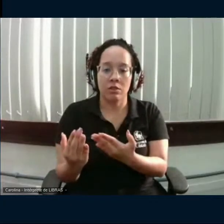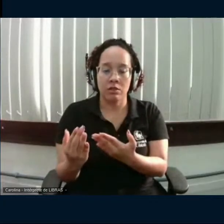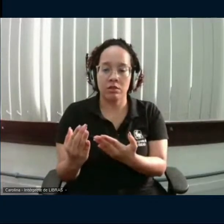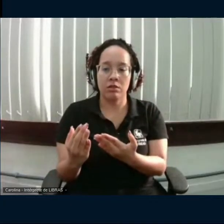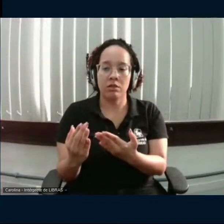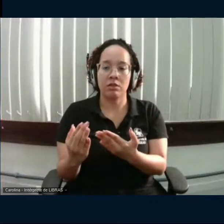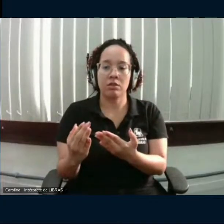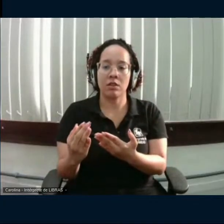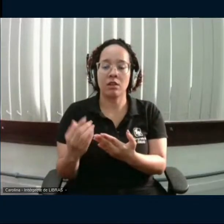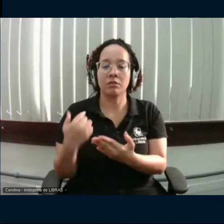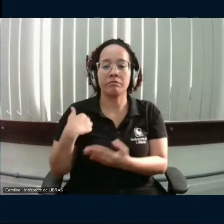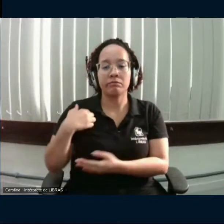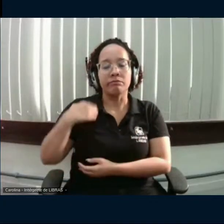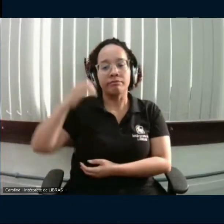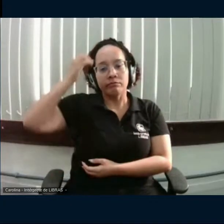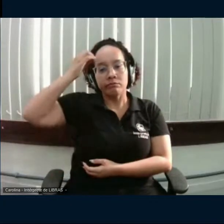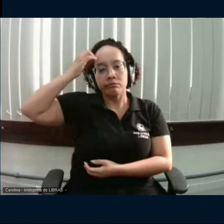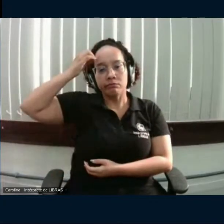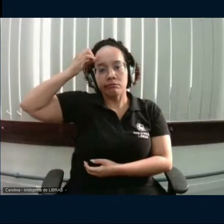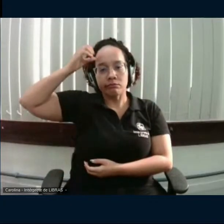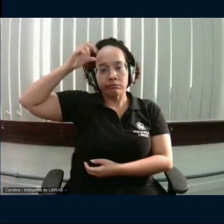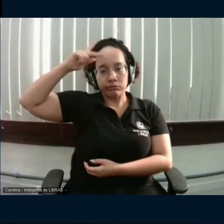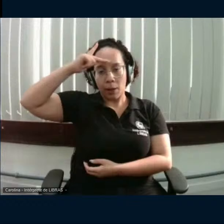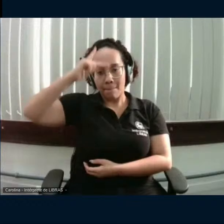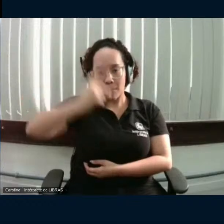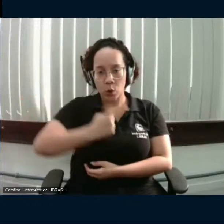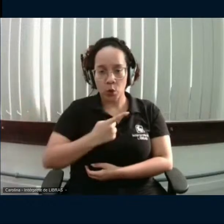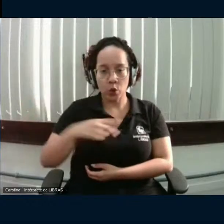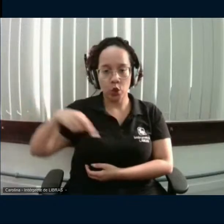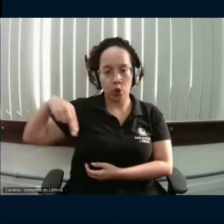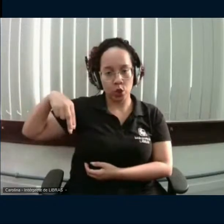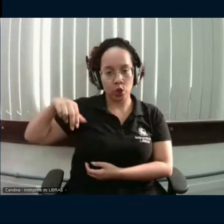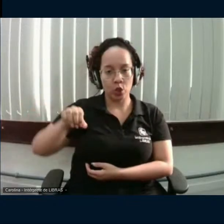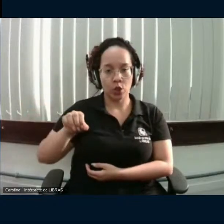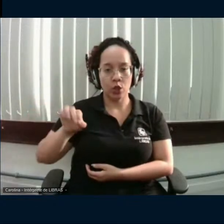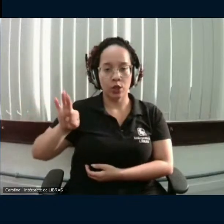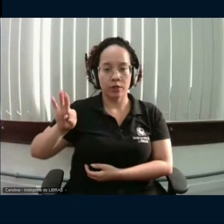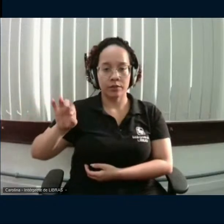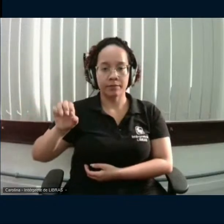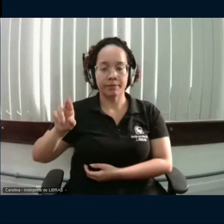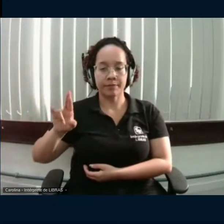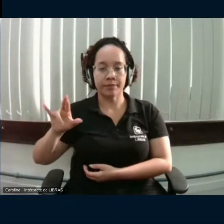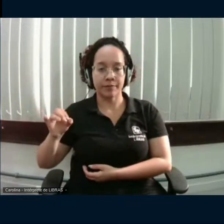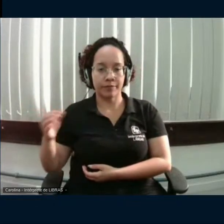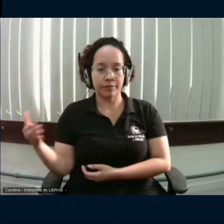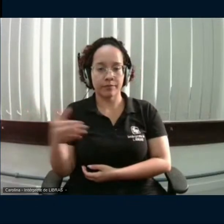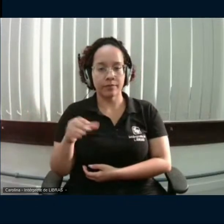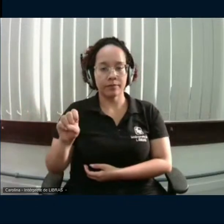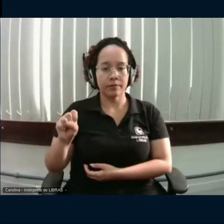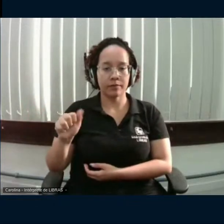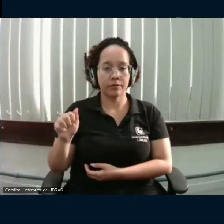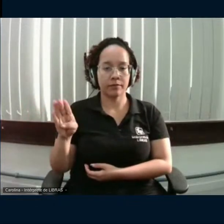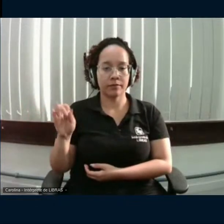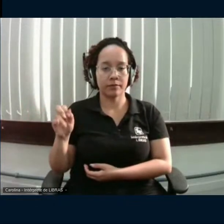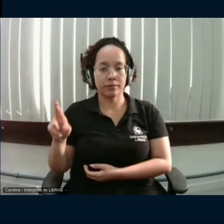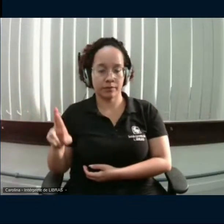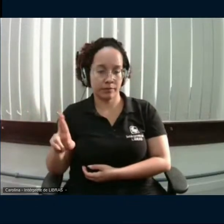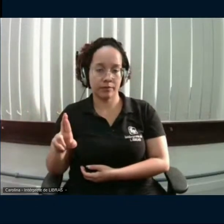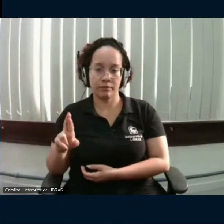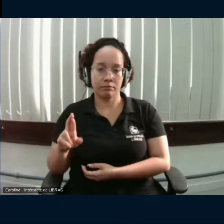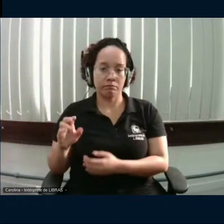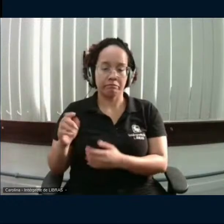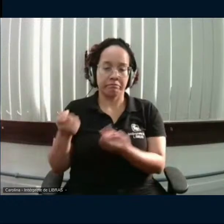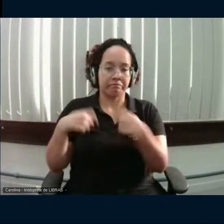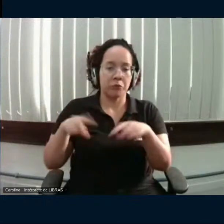chamado notório saber, então, que não exigia nem licenciatura e muitas vezes sequer uma formação de nível superior,